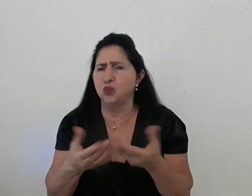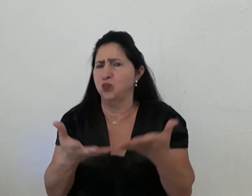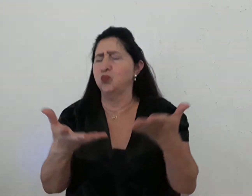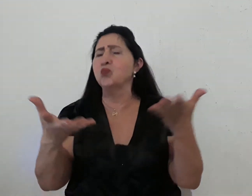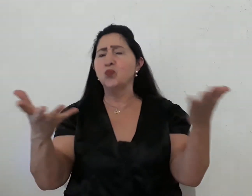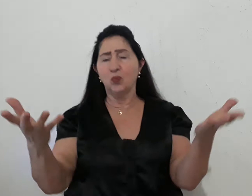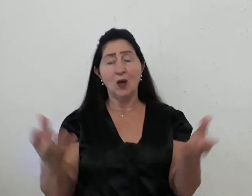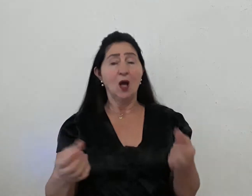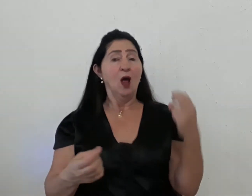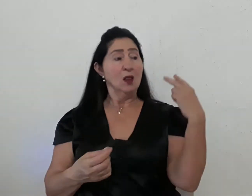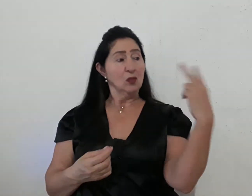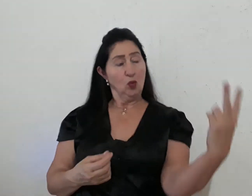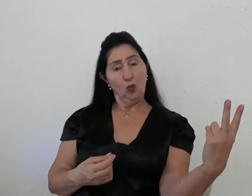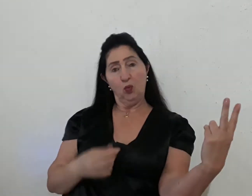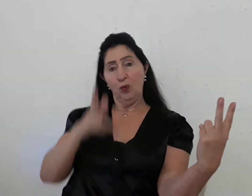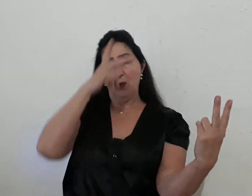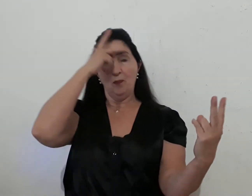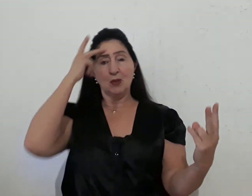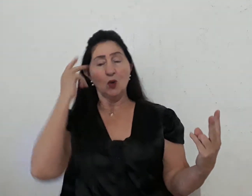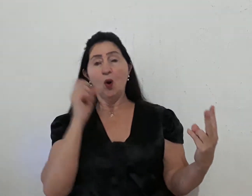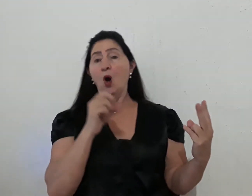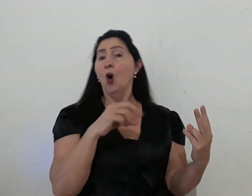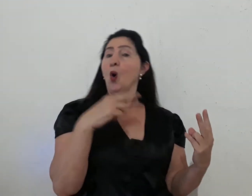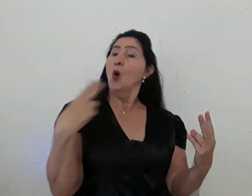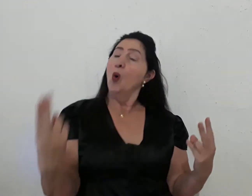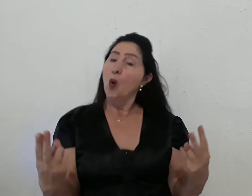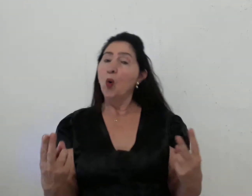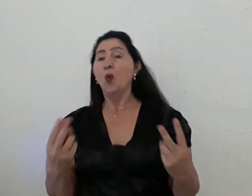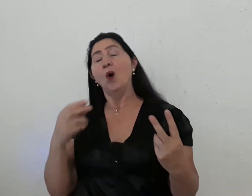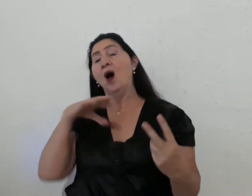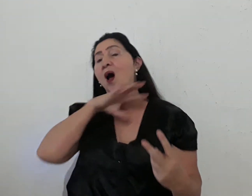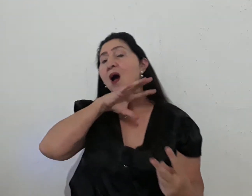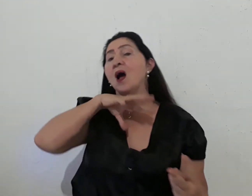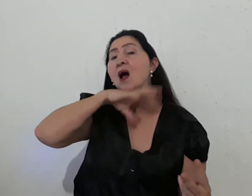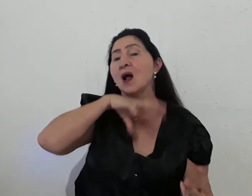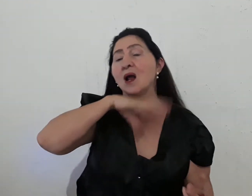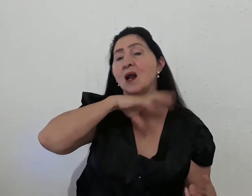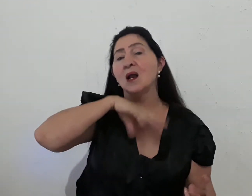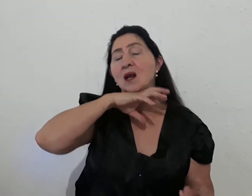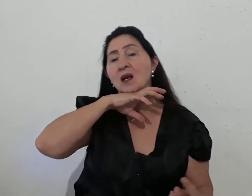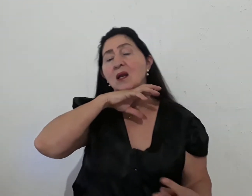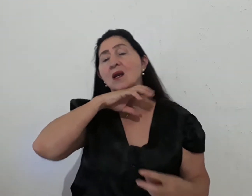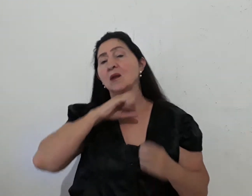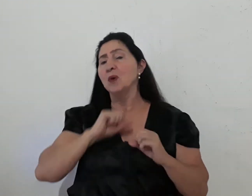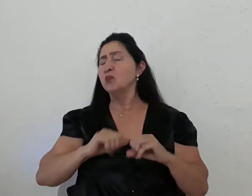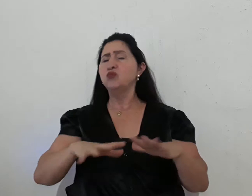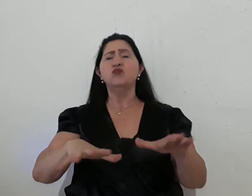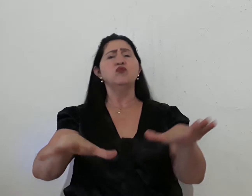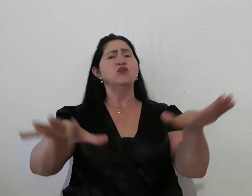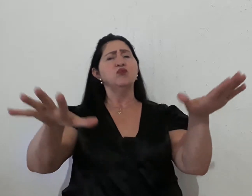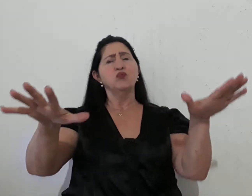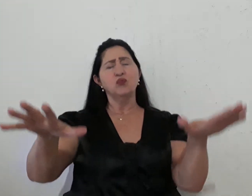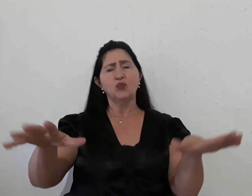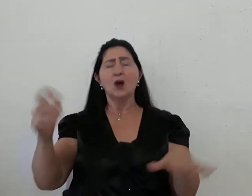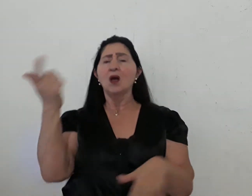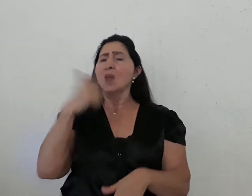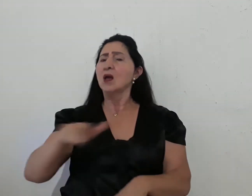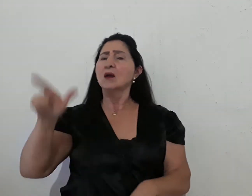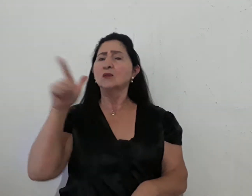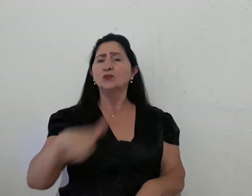duas pessoas ou animais simultaneamente com as duas mãos ou fazendo um movimento repetido